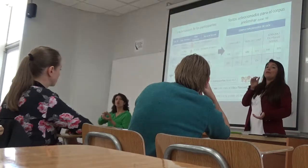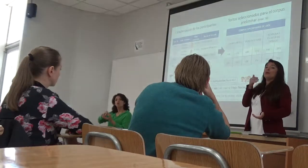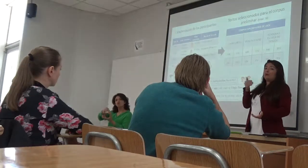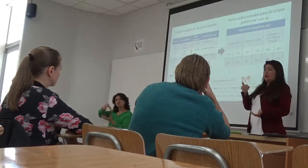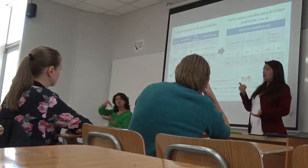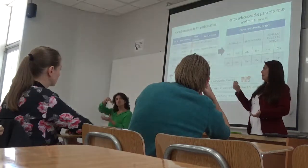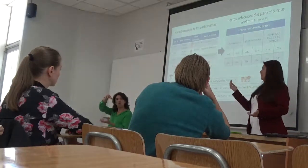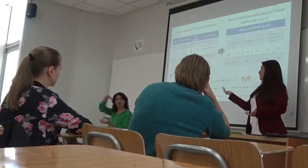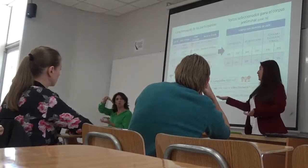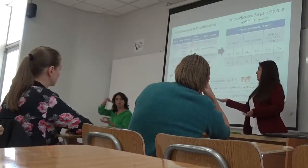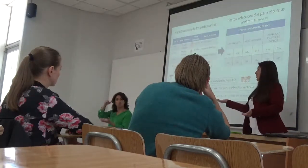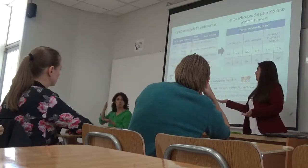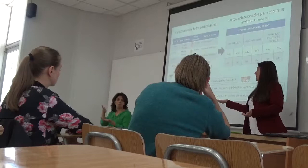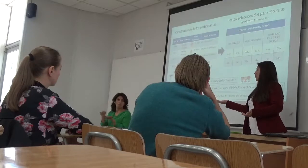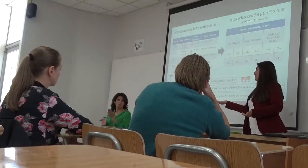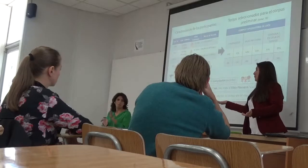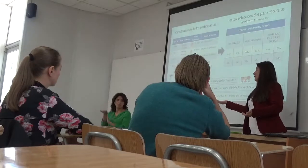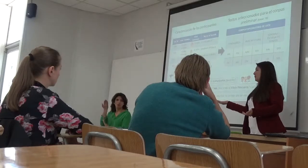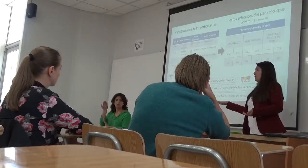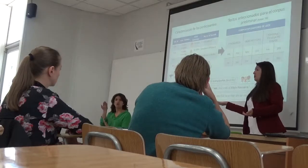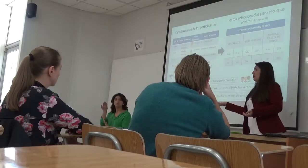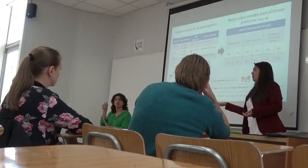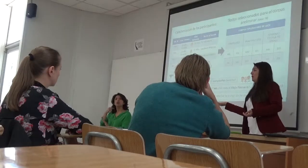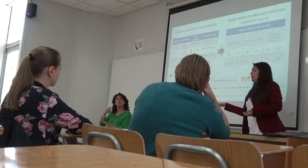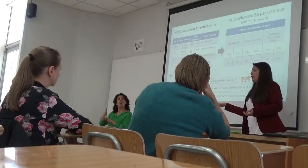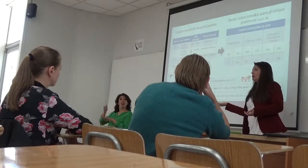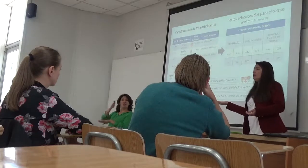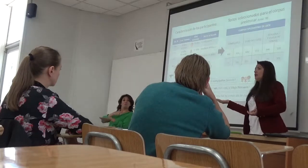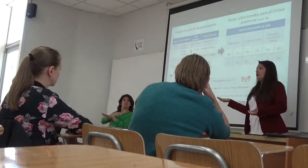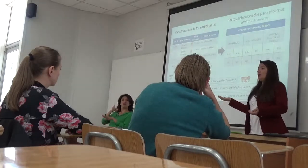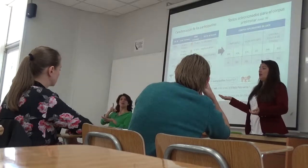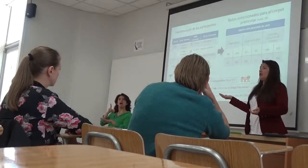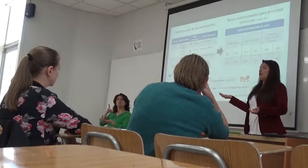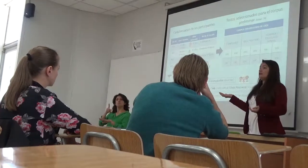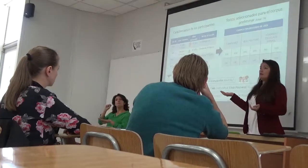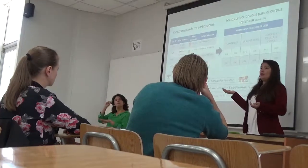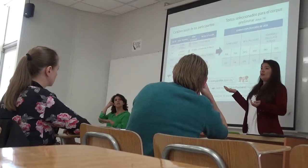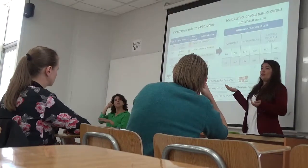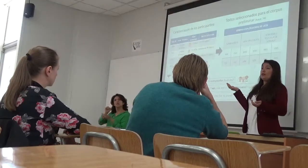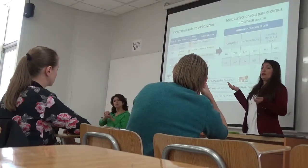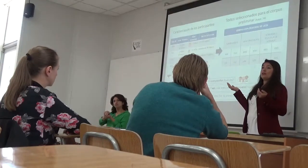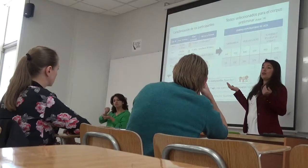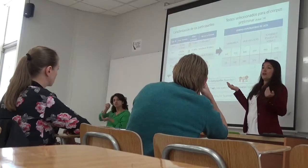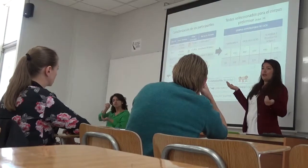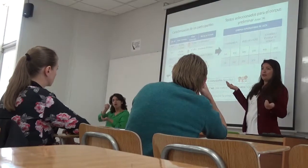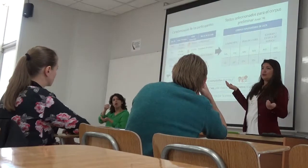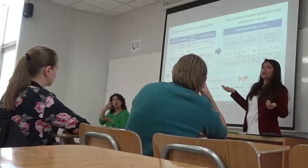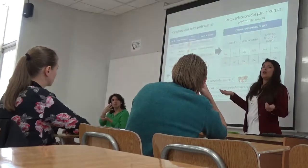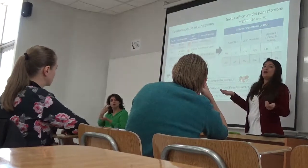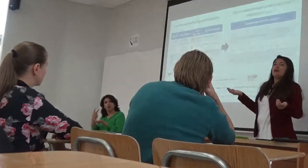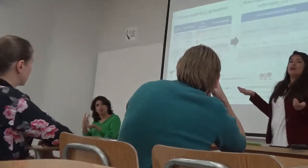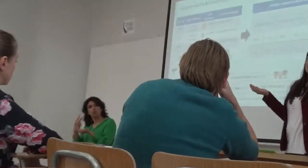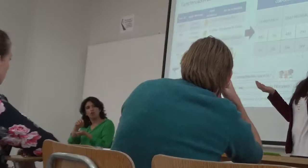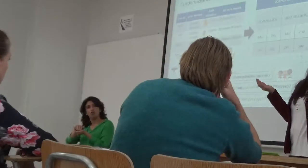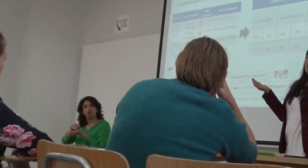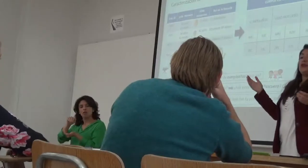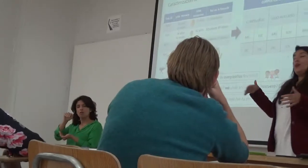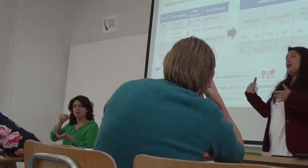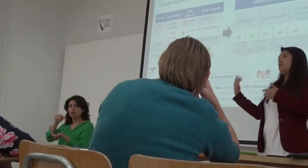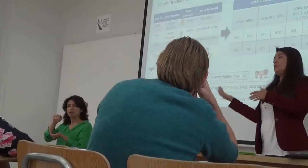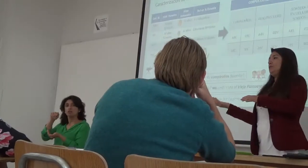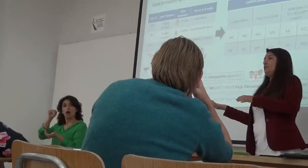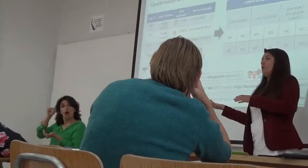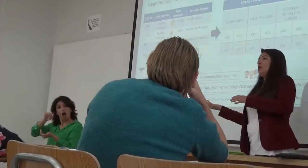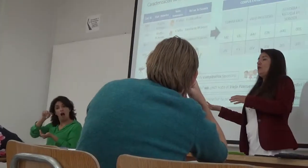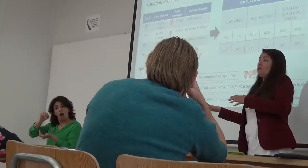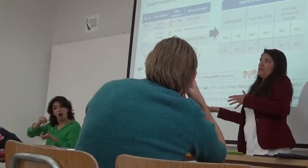que ampliamos, considerando la presentación de la mañana, que eran inicialmente 42 relatos. Ahora